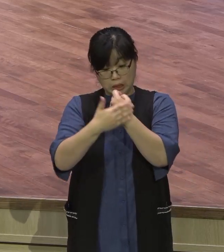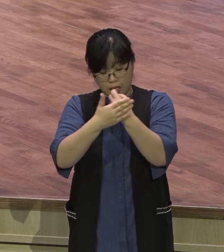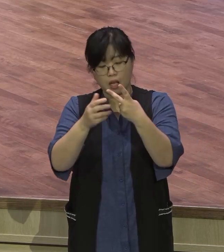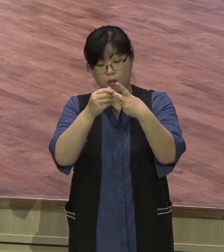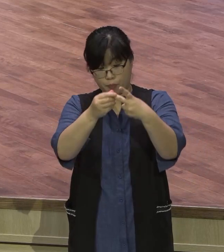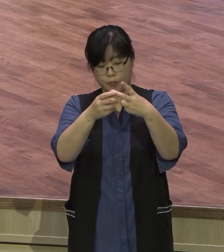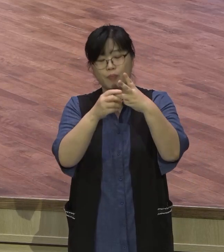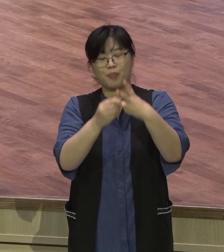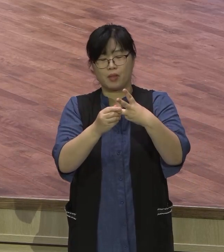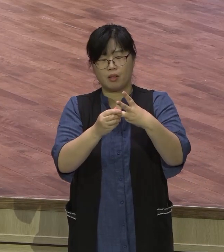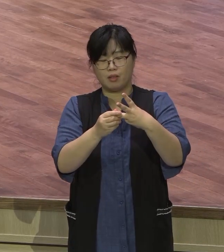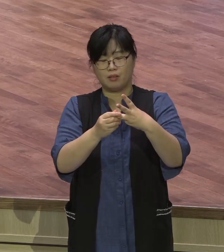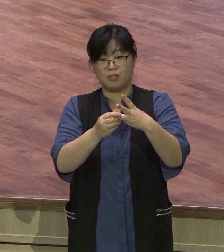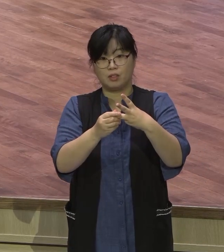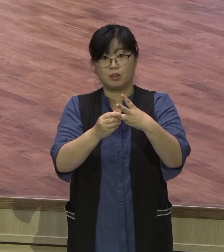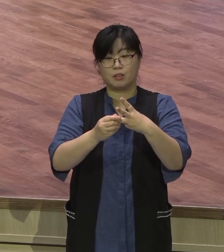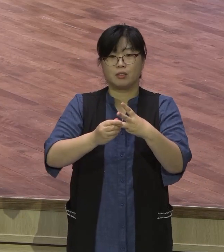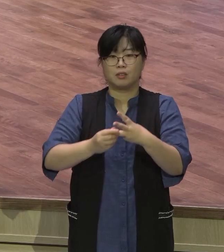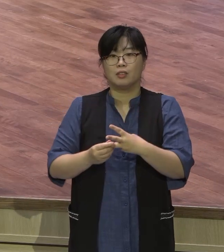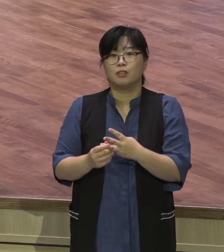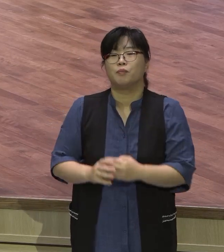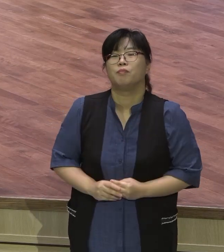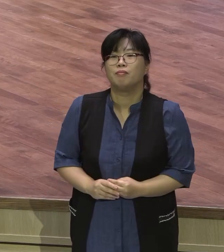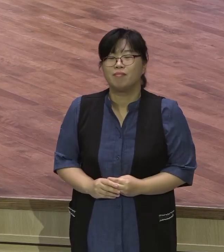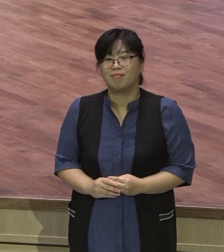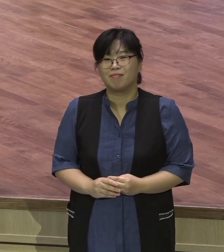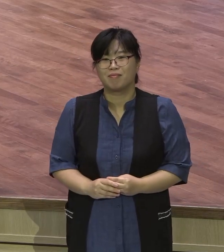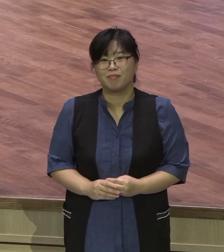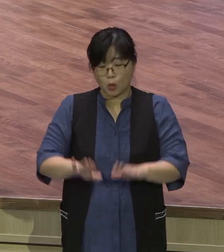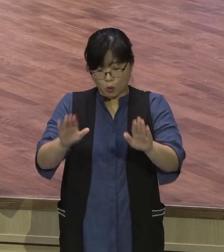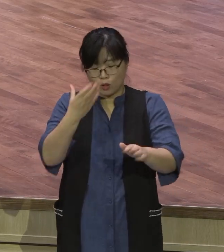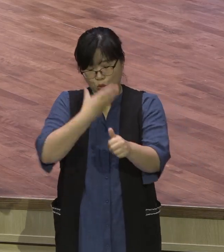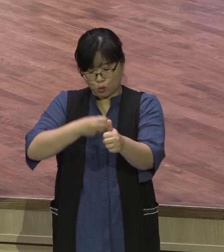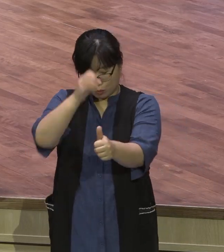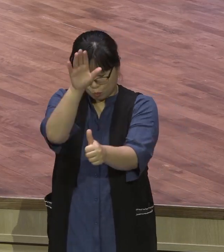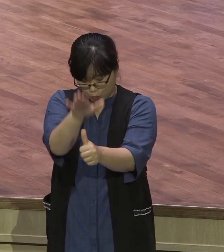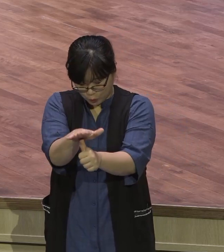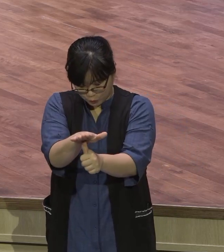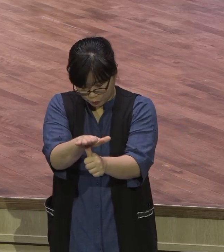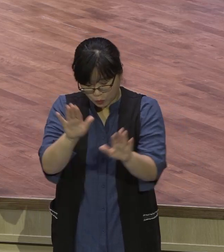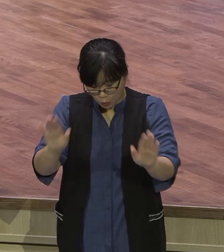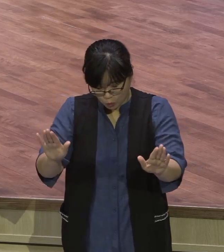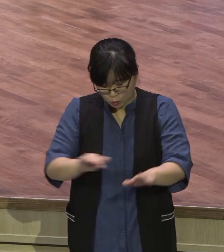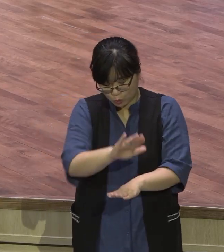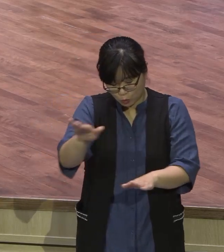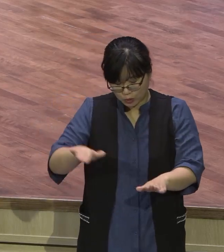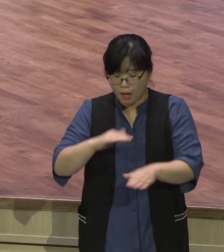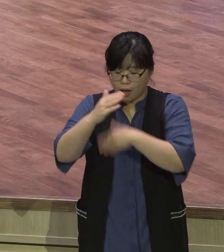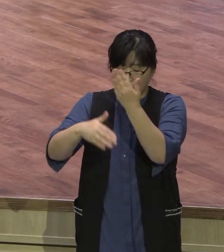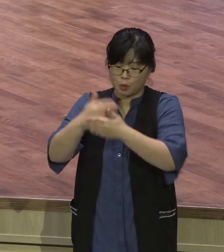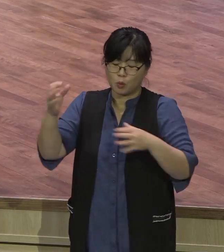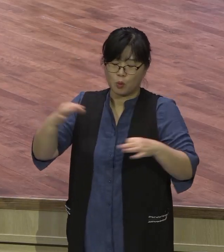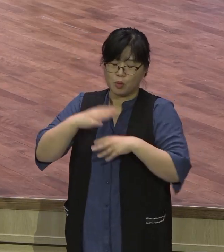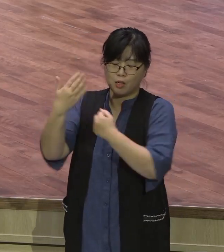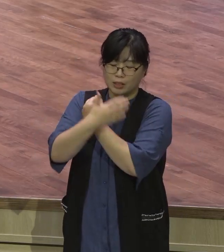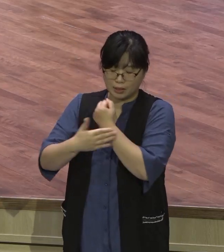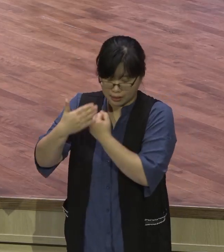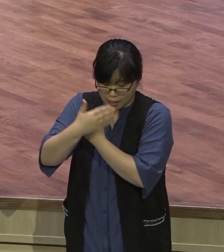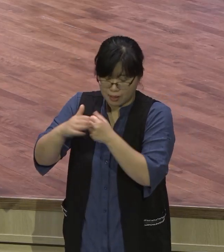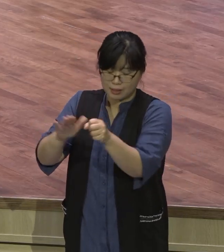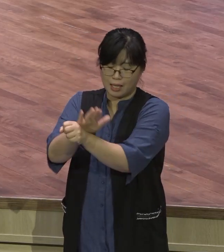지금은 모든 문제 해결자 되시는 예수 거시서의 은혜와 하나님 아버지의 놀라우시 사라짐과 성림의 역사심이